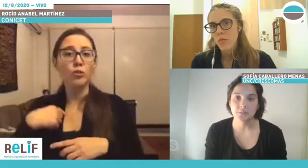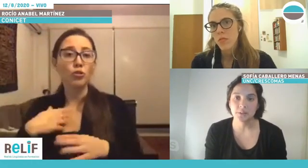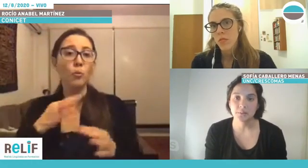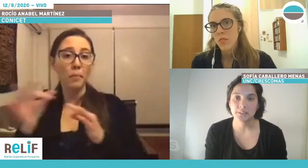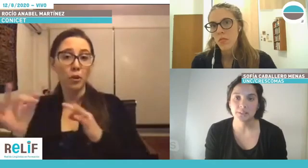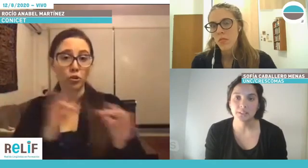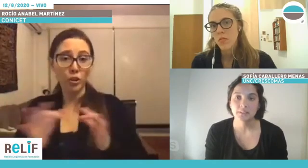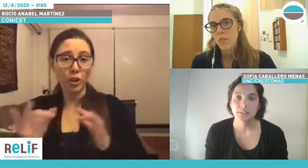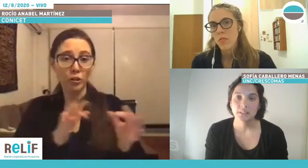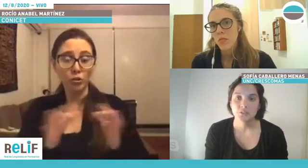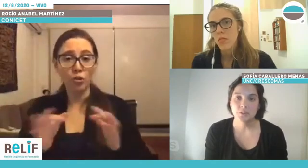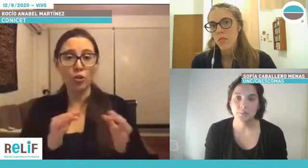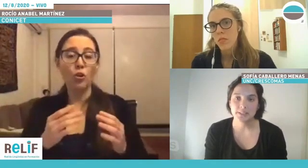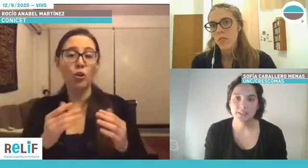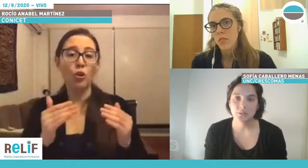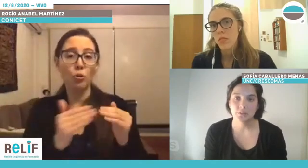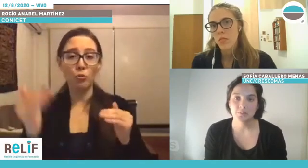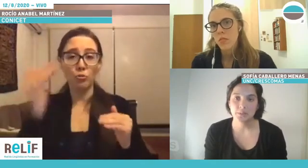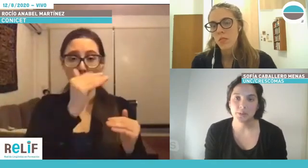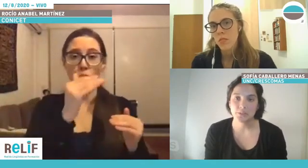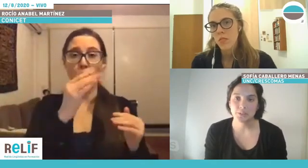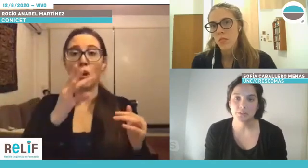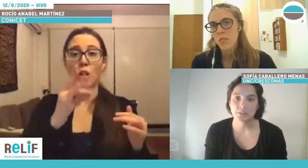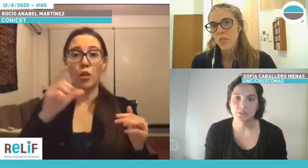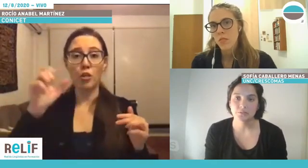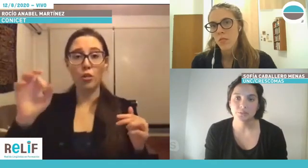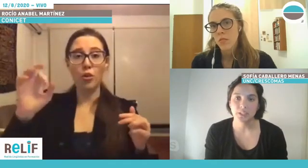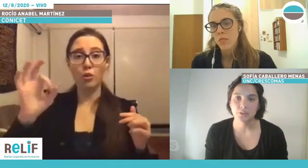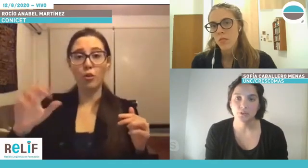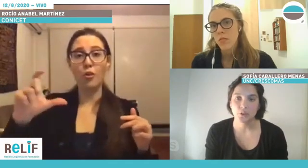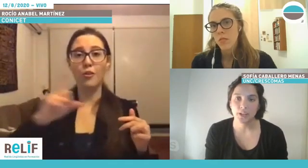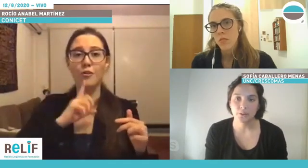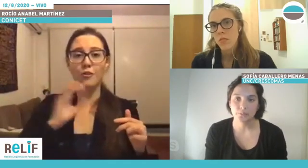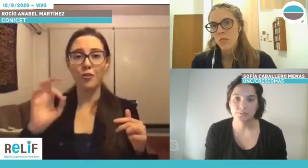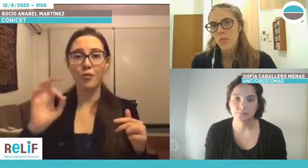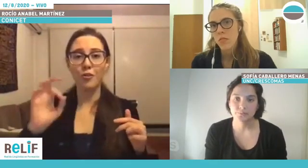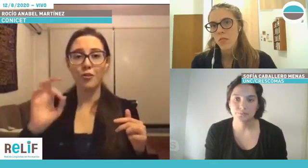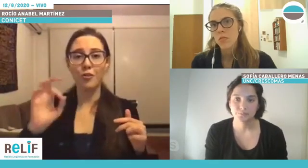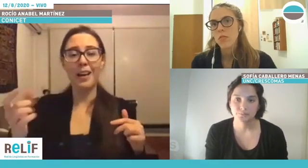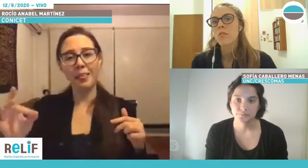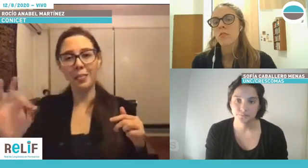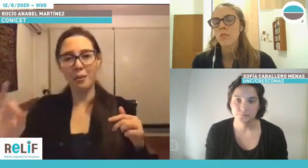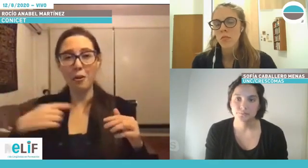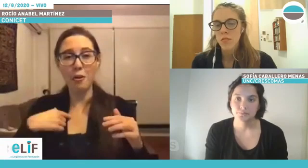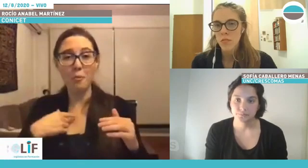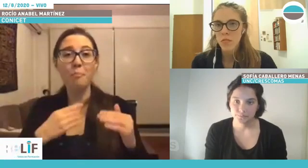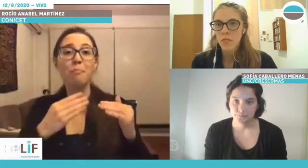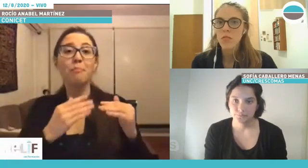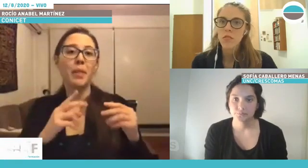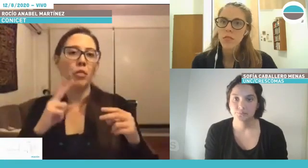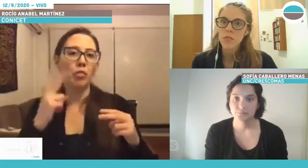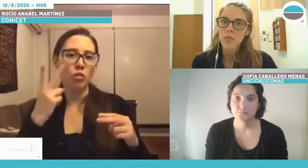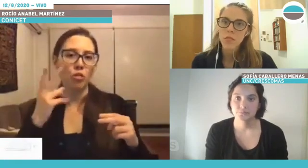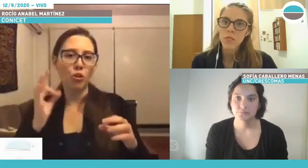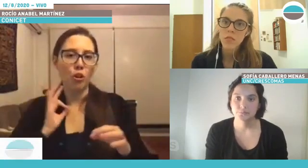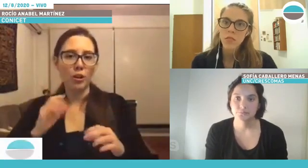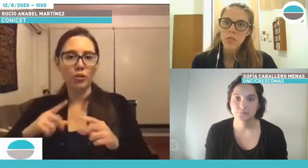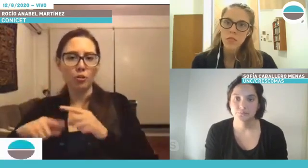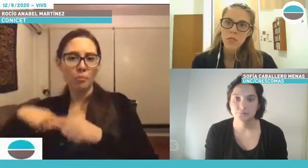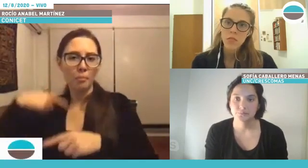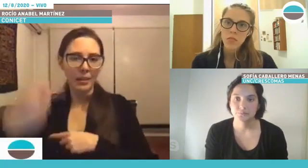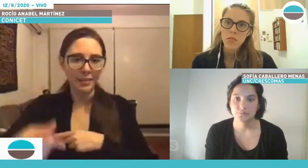menos aproximadamente, yo empecé con mi proyecto de doctorado. Ujú.